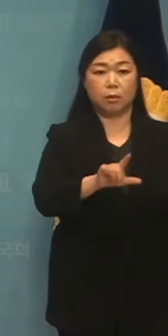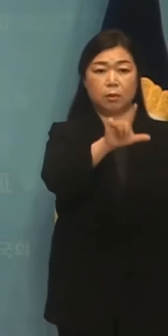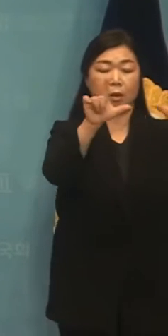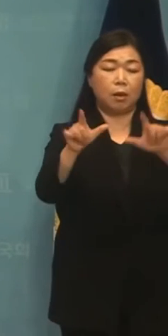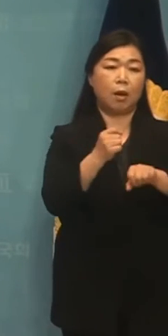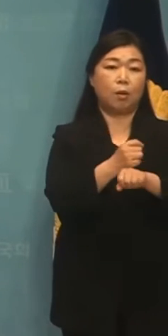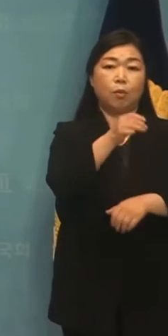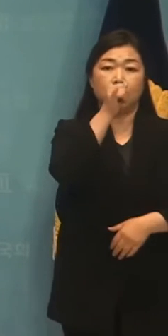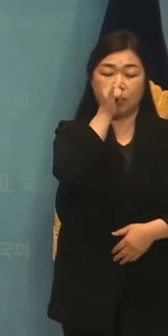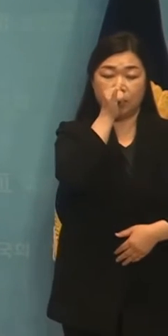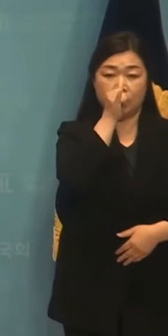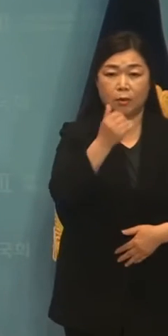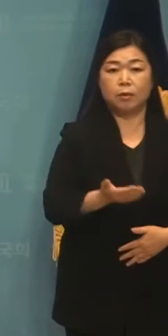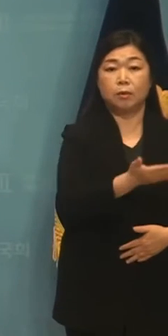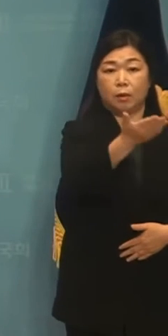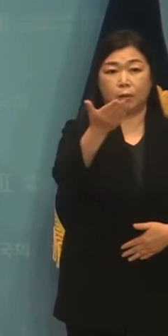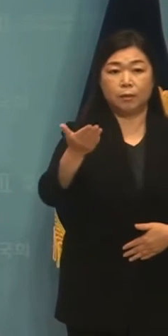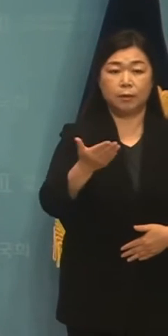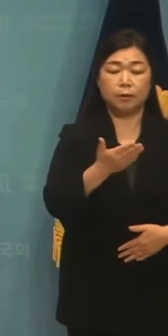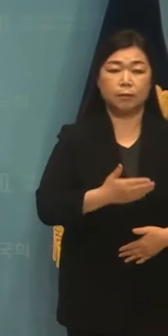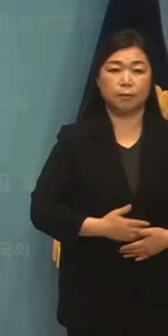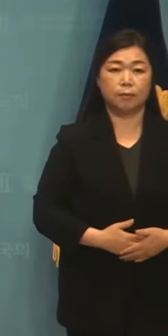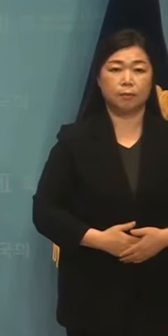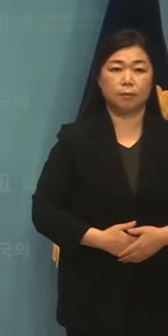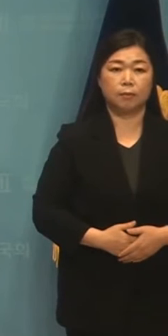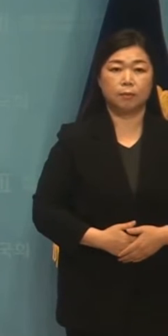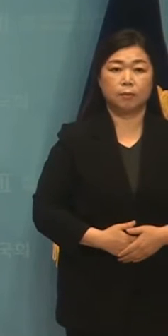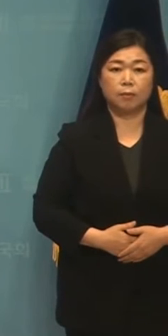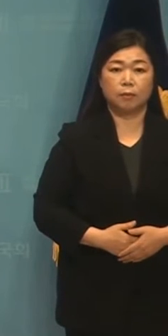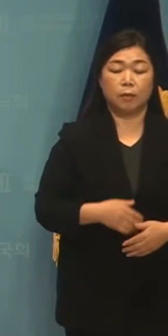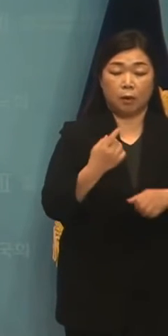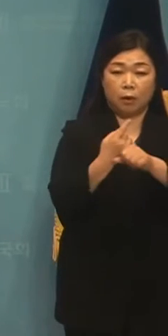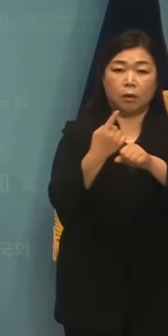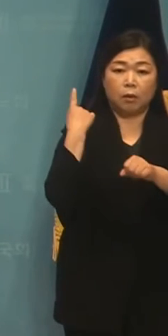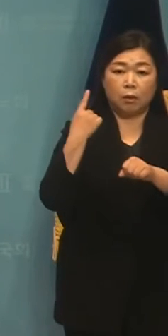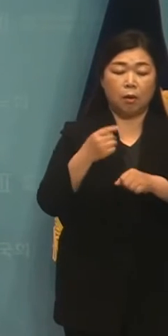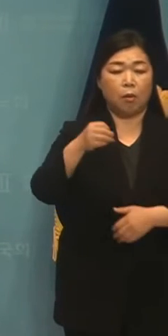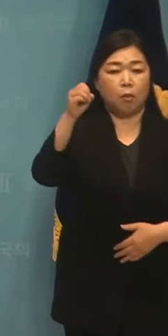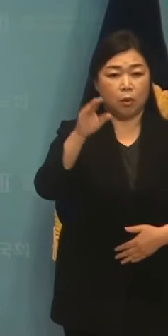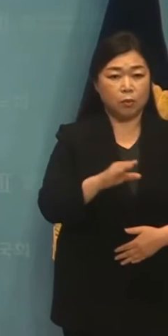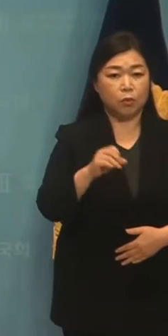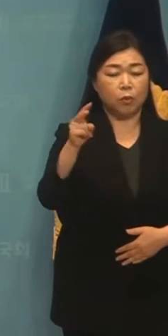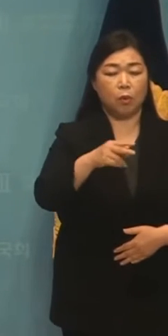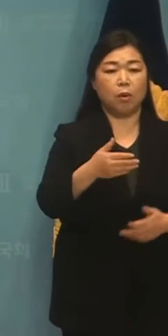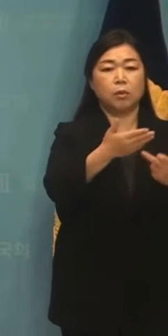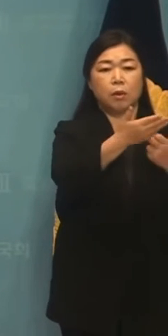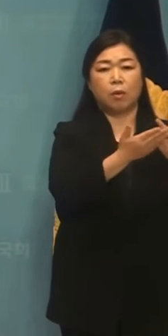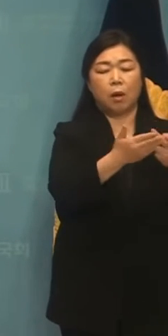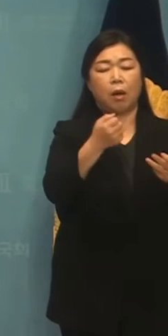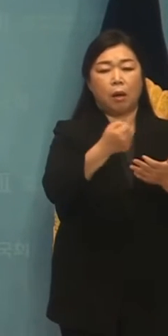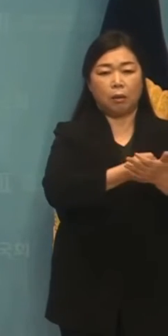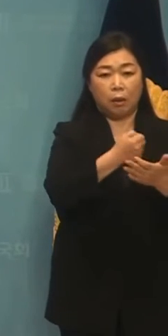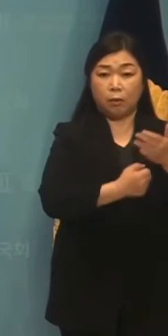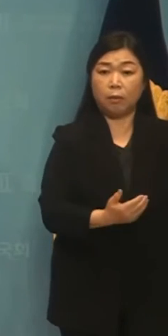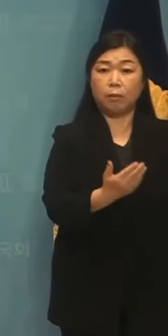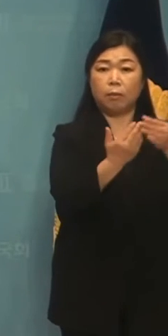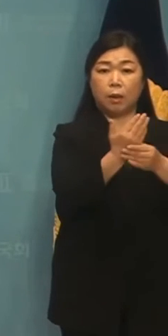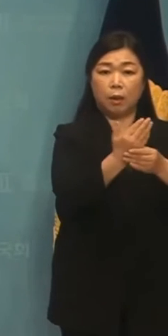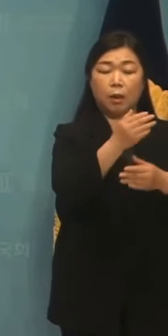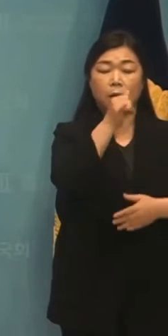있는 분들이 바로 여러분들입니다. 지난해 광주와 제주도의 안타까운 사건에